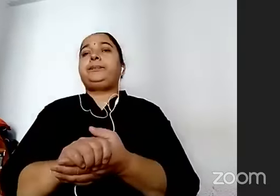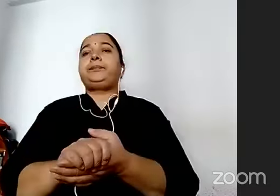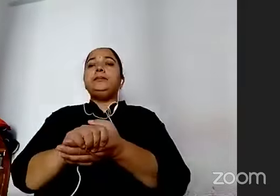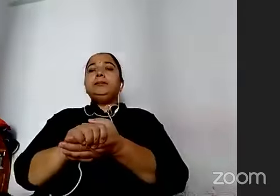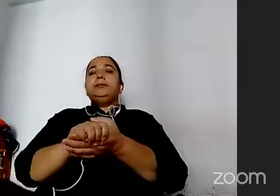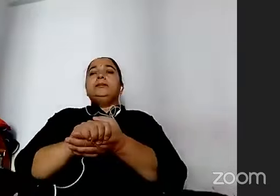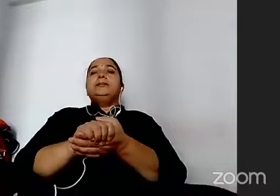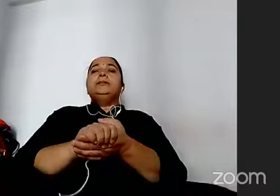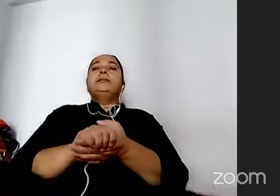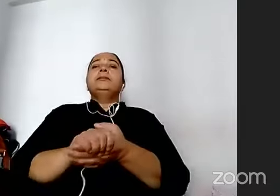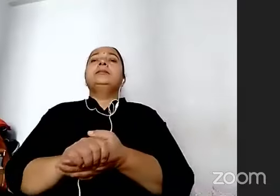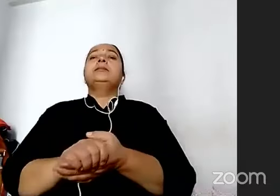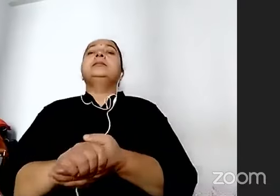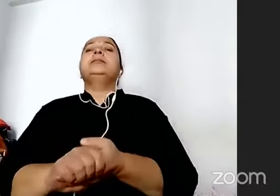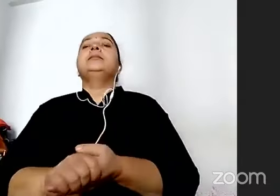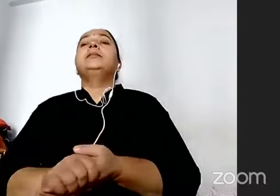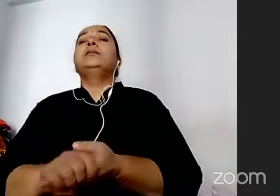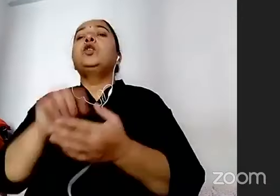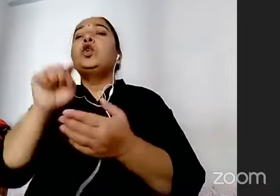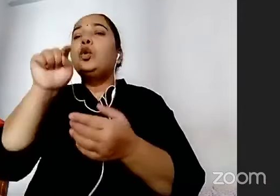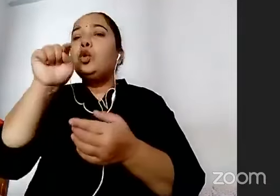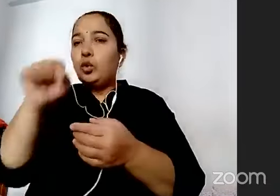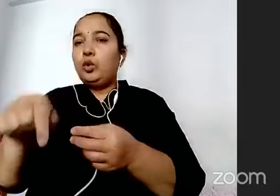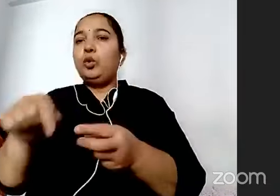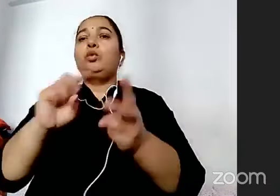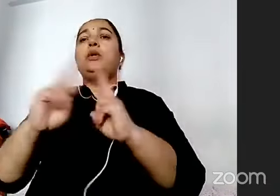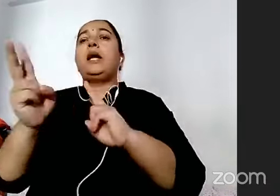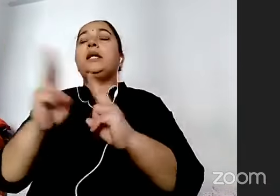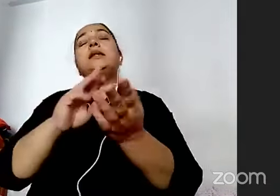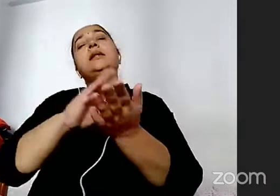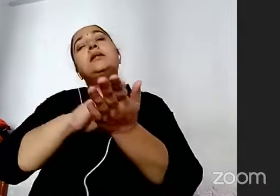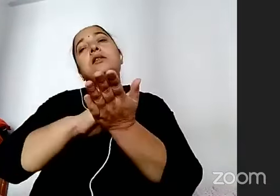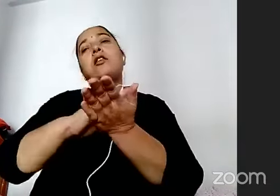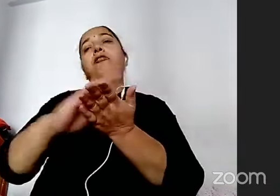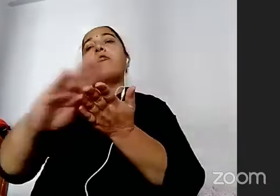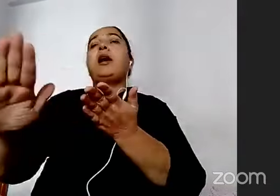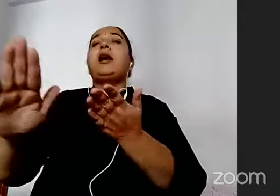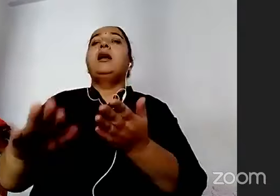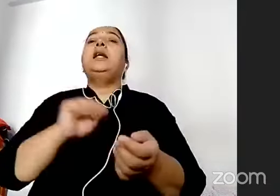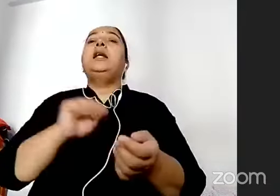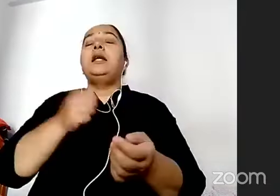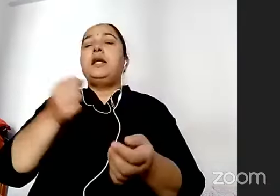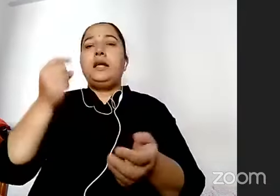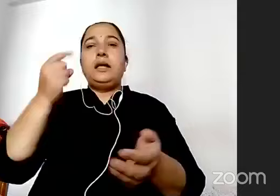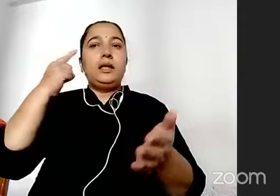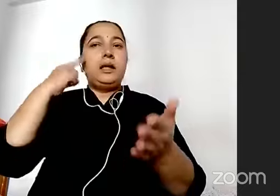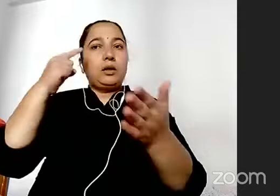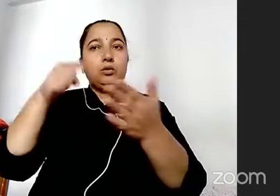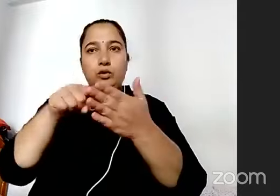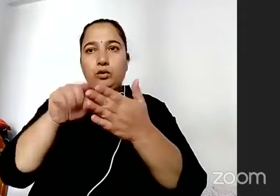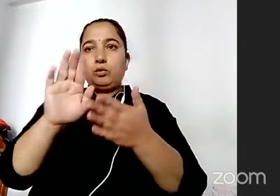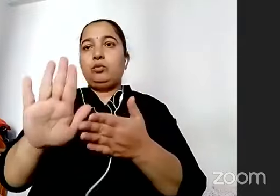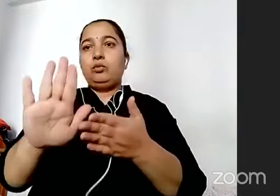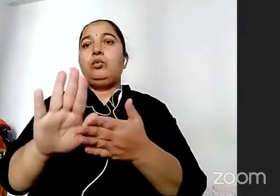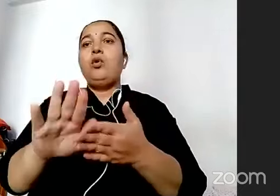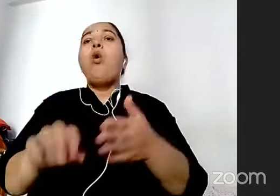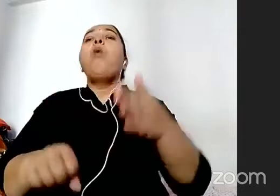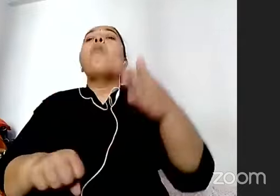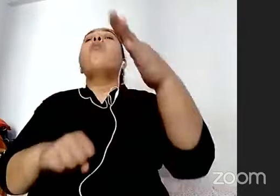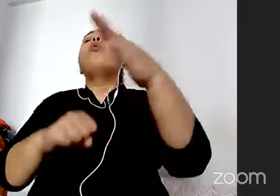कुरा चाहिँ क्लियरली आर्टिकुलेट गरेको छौँ हामीले पछिले। त्यही भएर तपाईँहरूले पहुँच भन्दा पर भनेर भन्दाखेरि ए